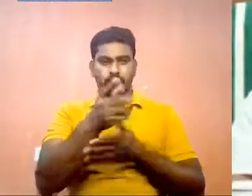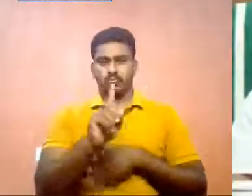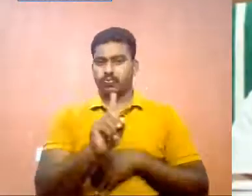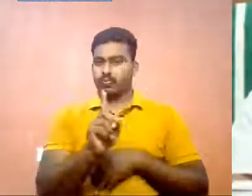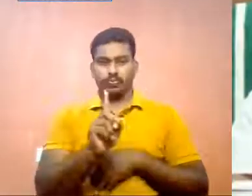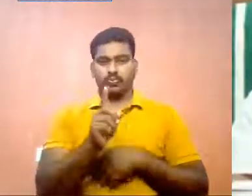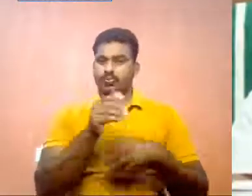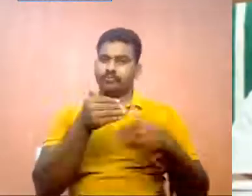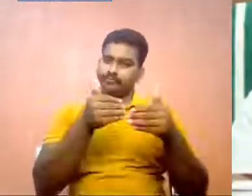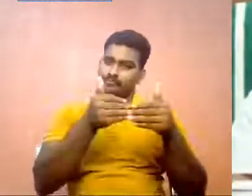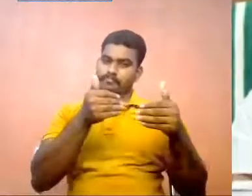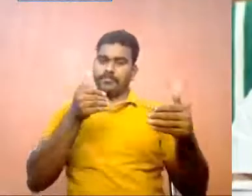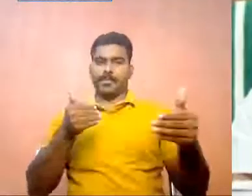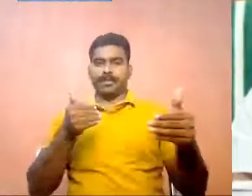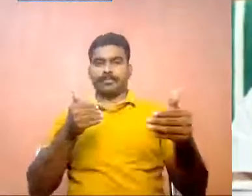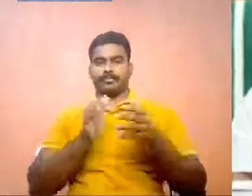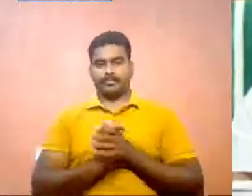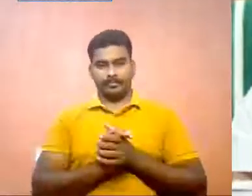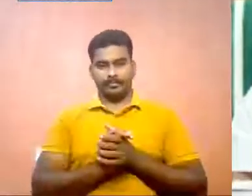വീട്ടിൽ തന്നെ